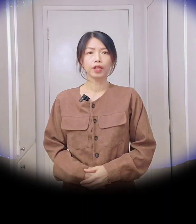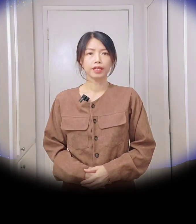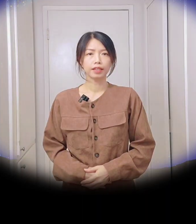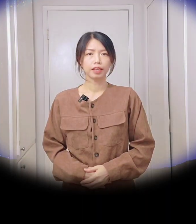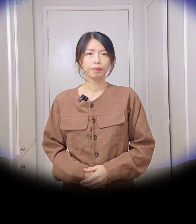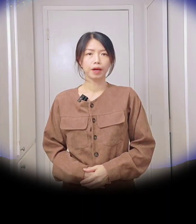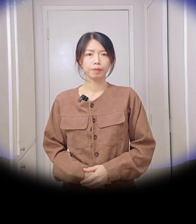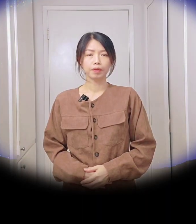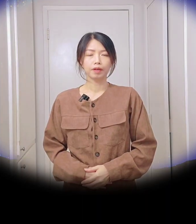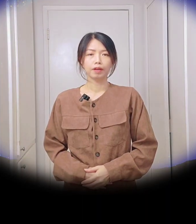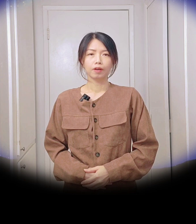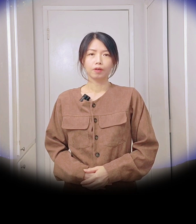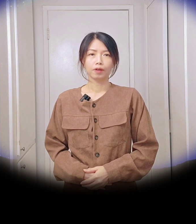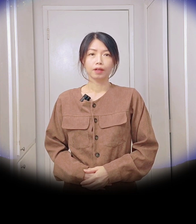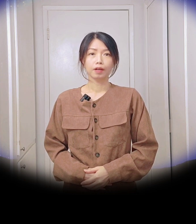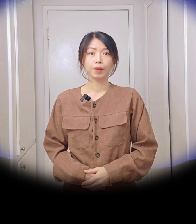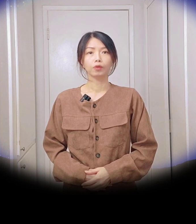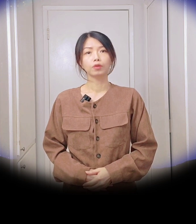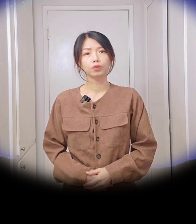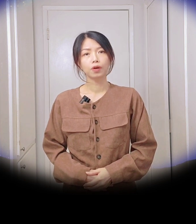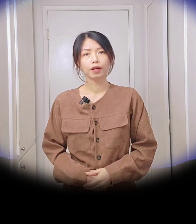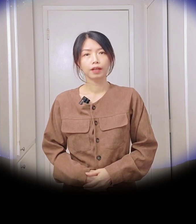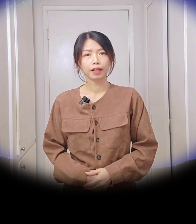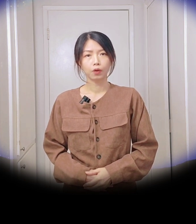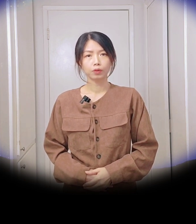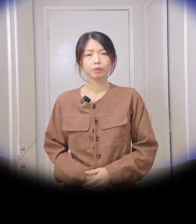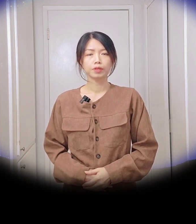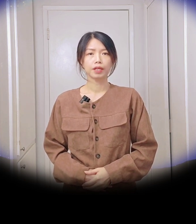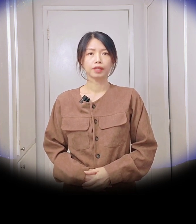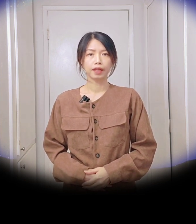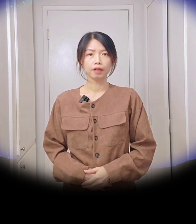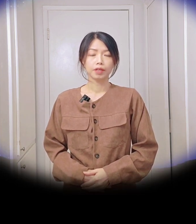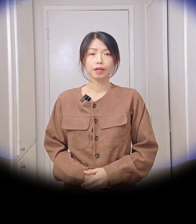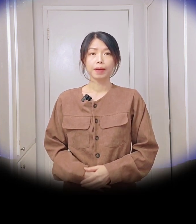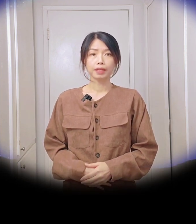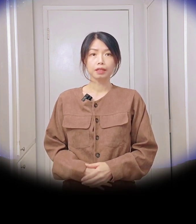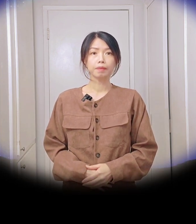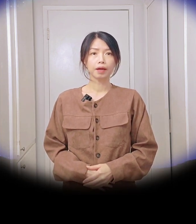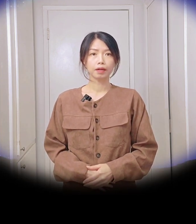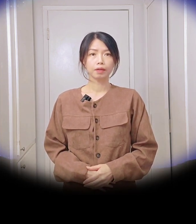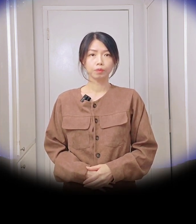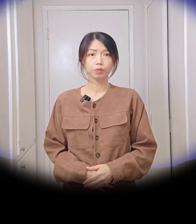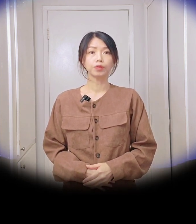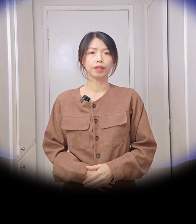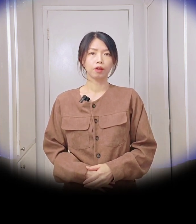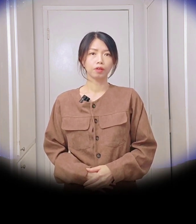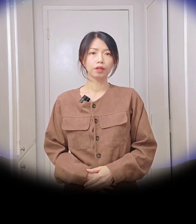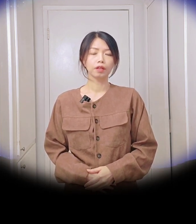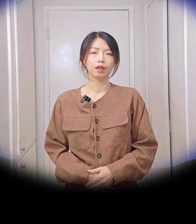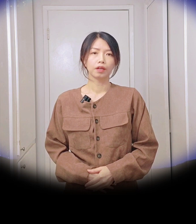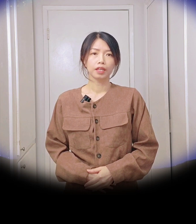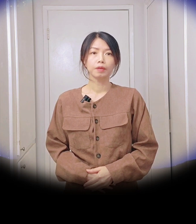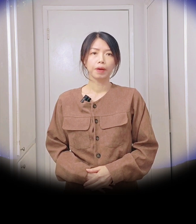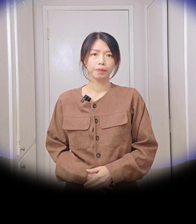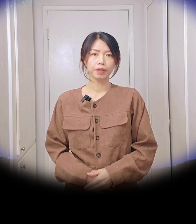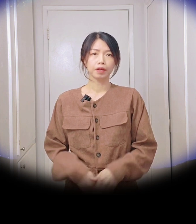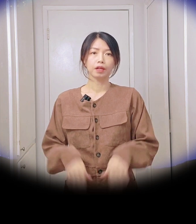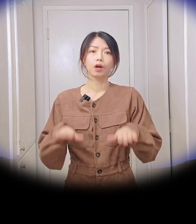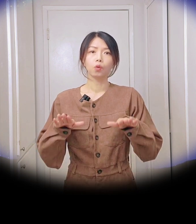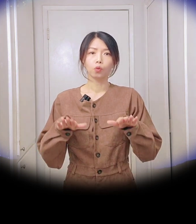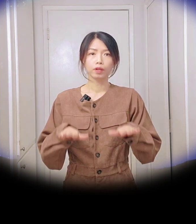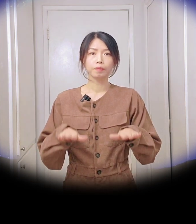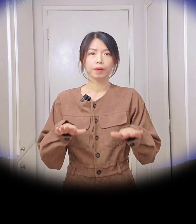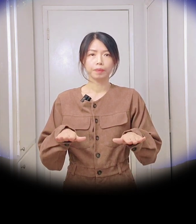구주 나신 이 밤. 아까 배웠던 수어가 다 나오는 문장인데요. 제가 마지막 부분에서는 이